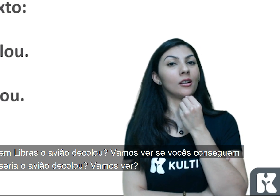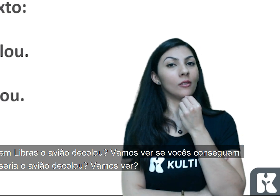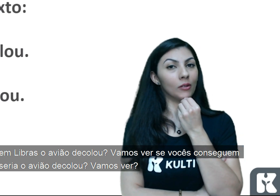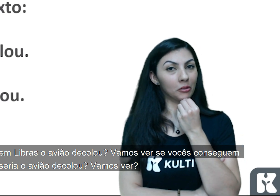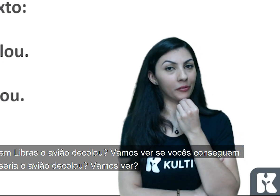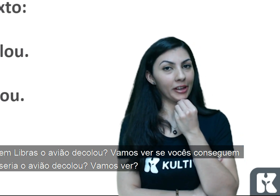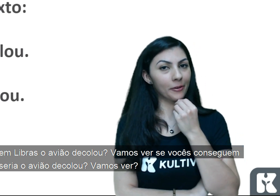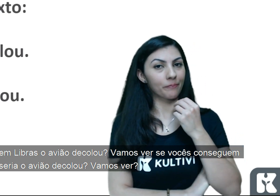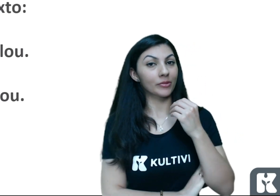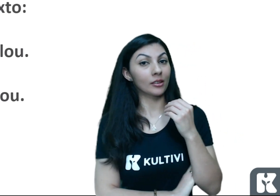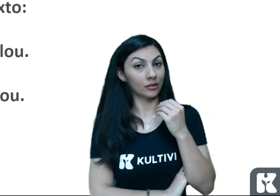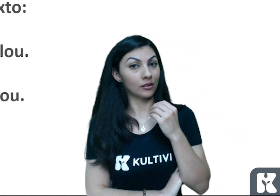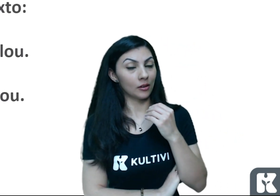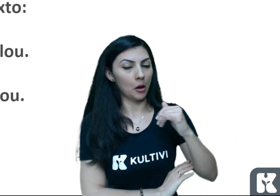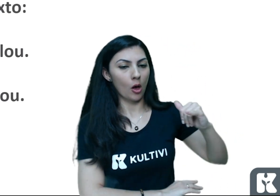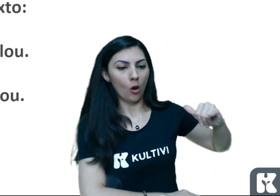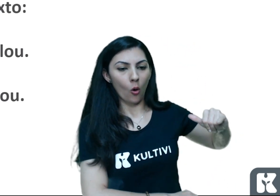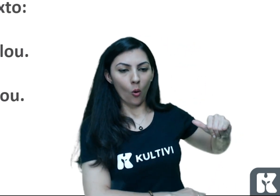Vamos ver?